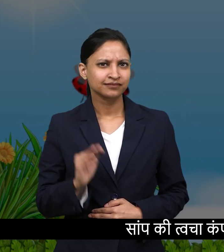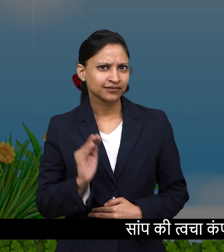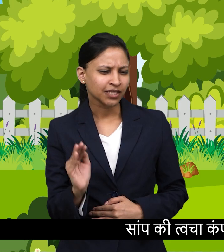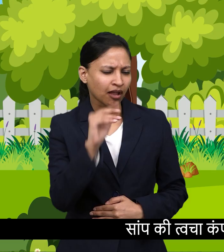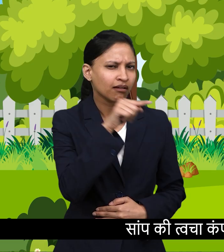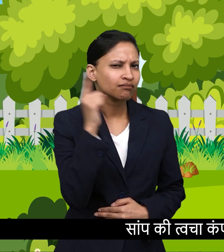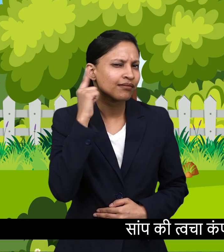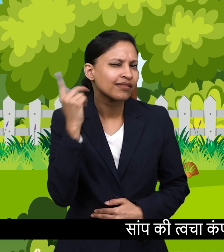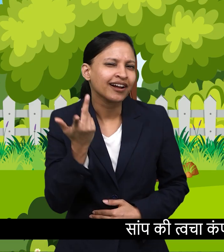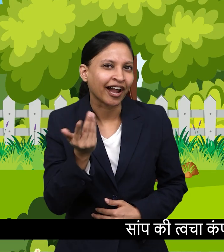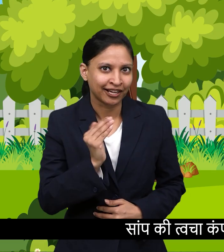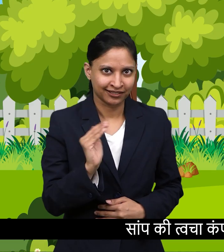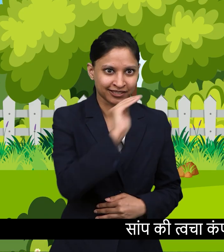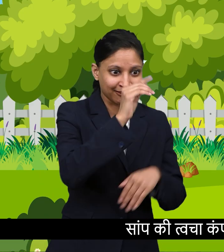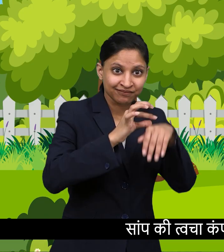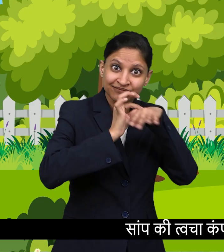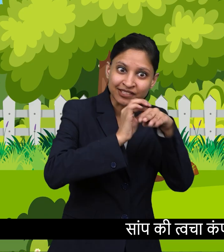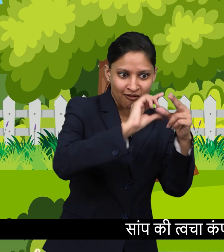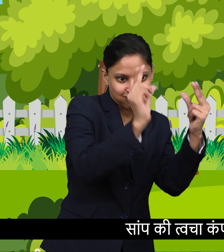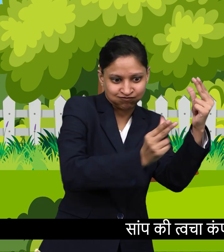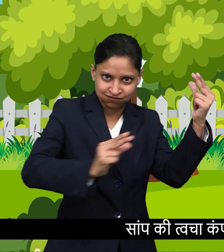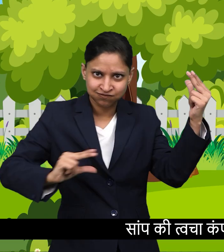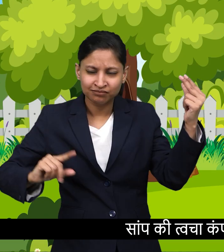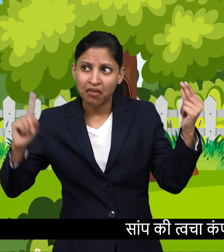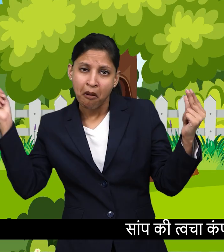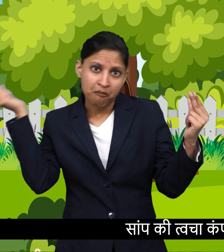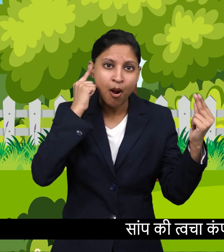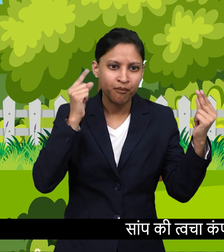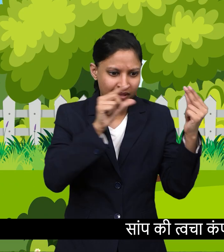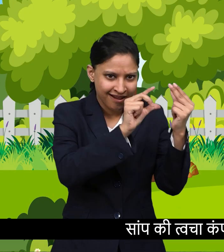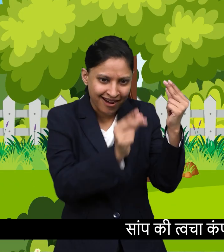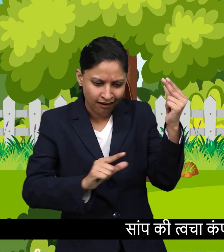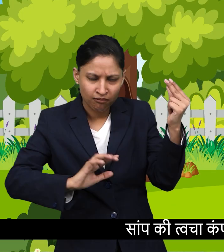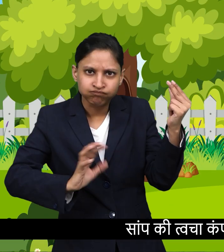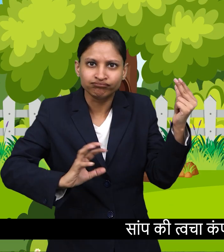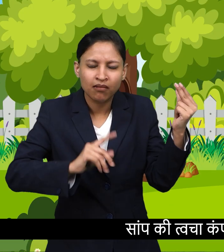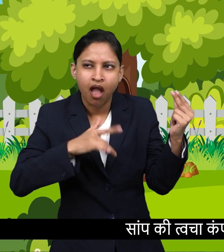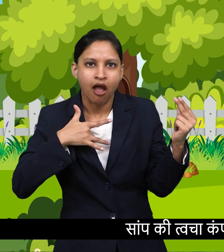सांप की त्वचा कंपन के माध्यम से ध्वनियों को पहचानती है।